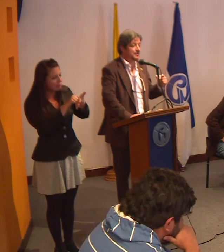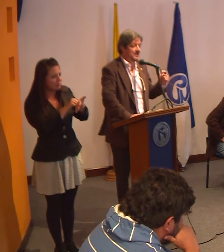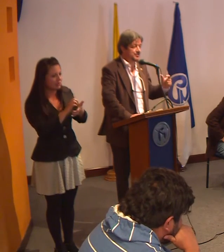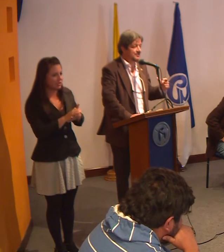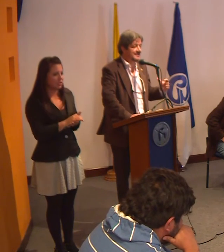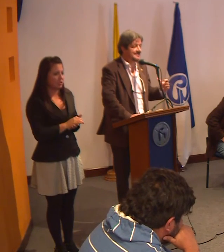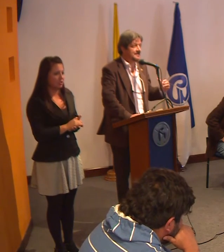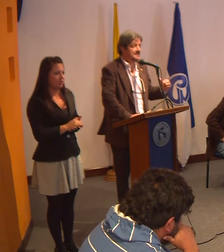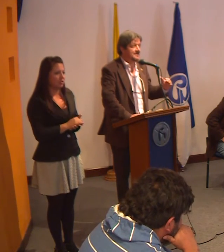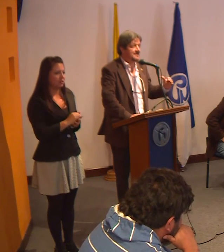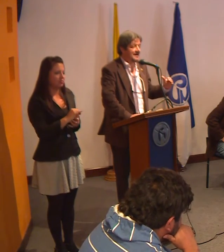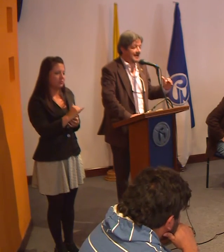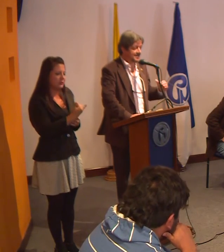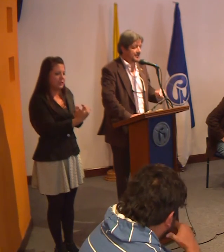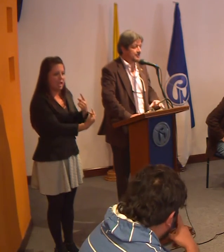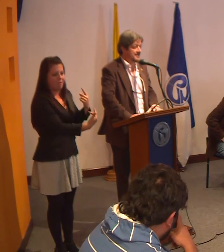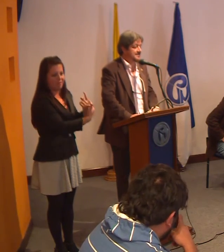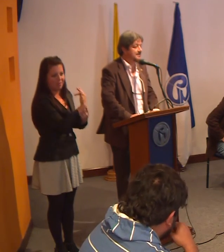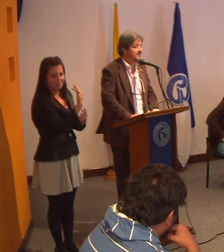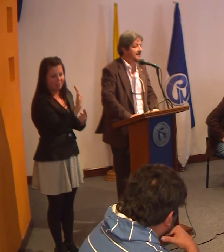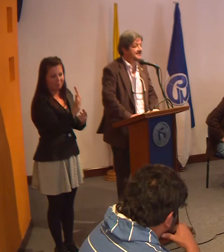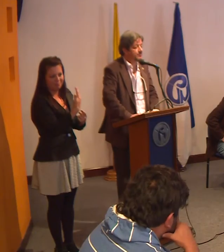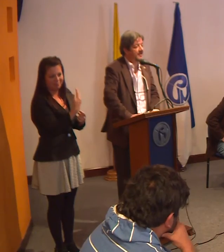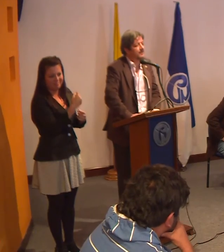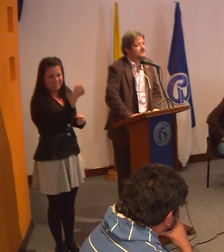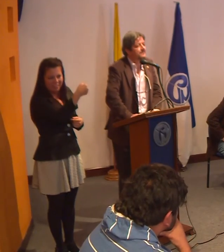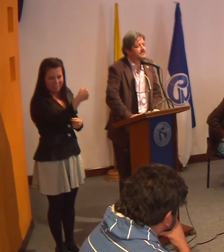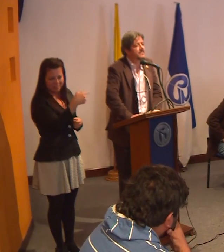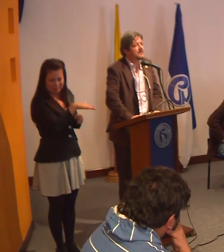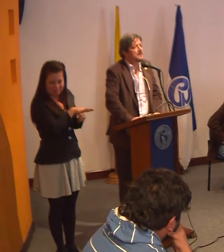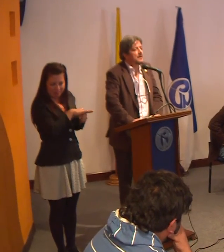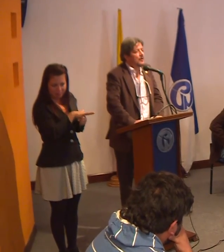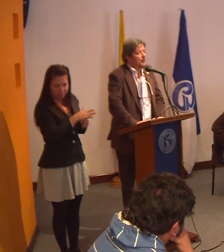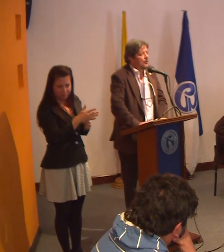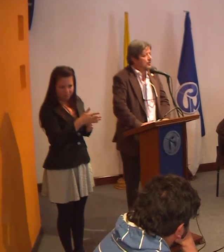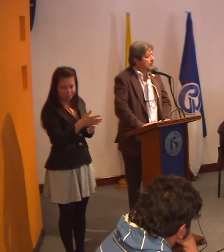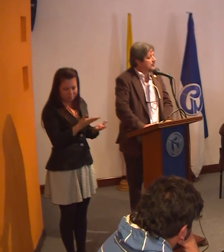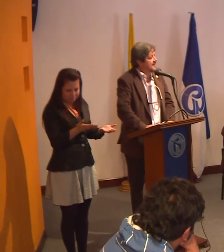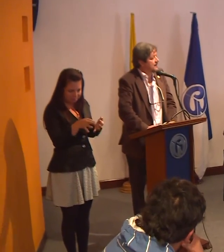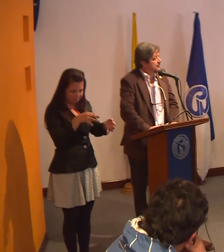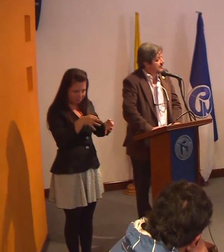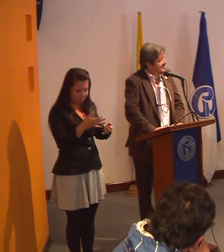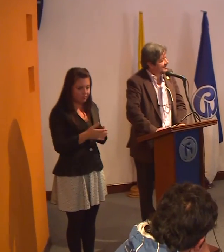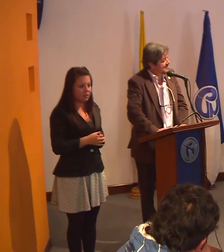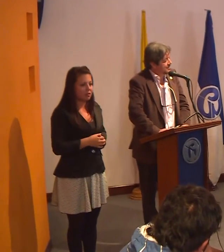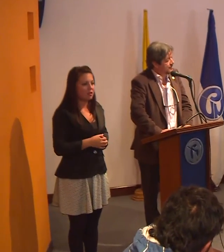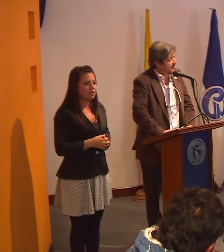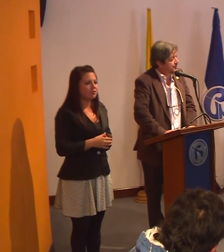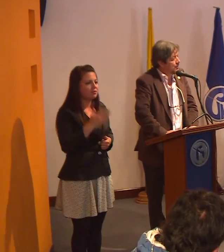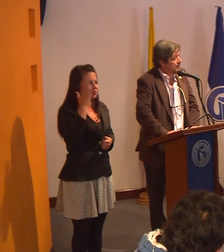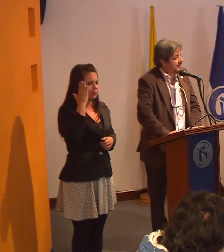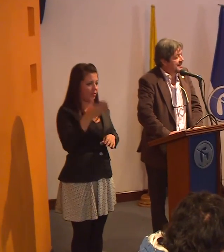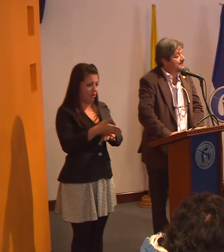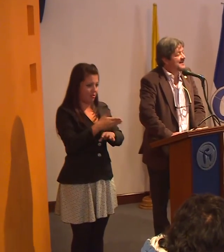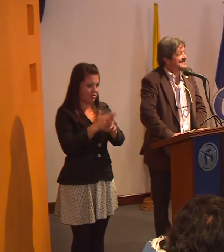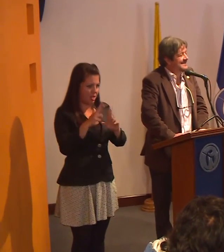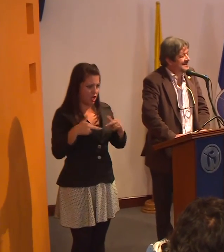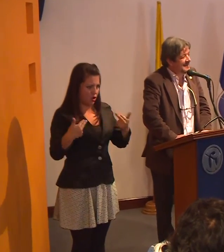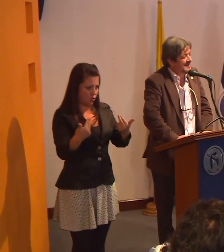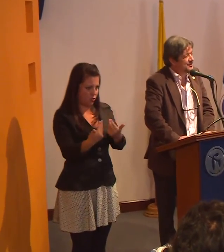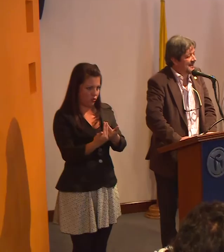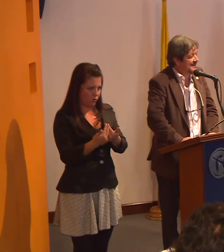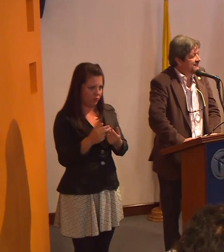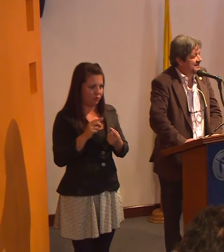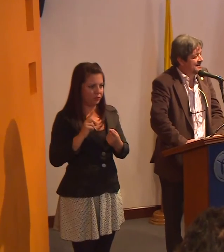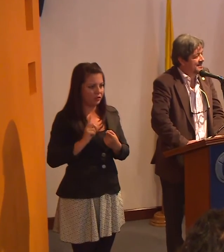negativamente situaciones anteriores. Me explico. Hubo una reunión entre el señor rector y el